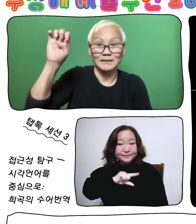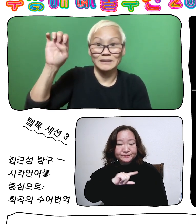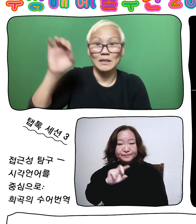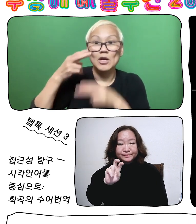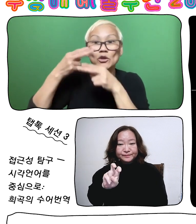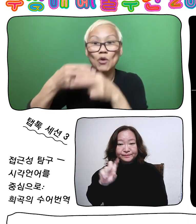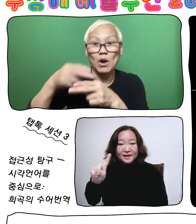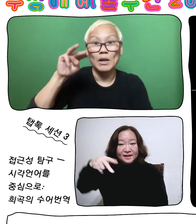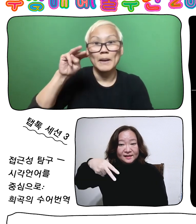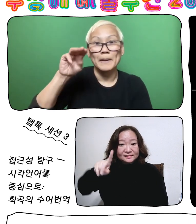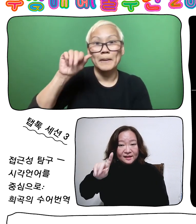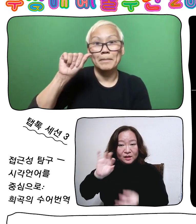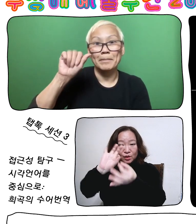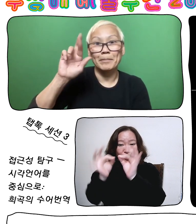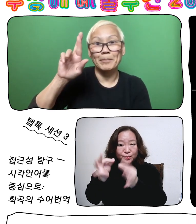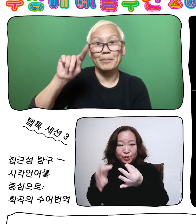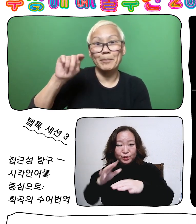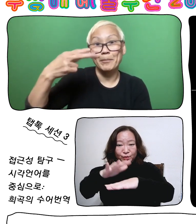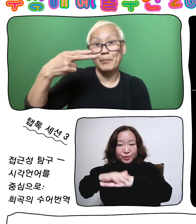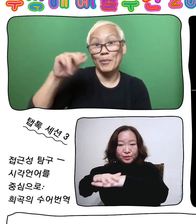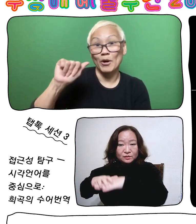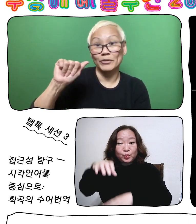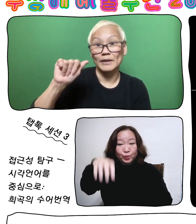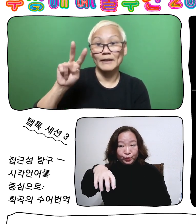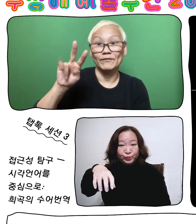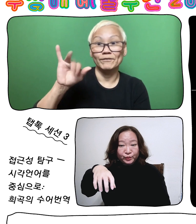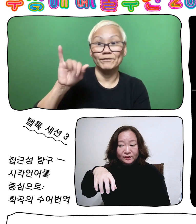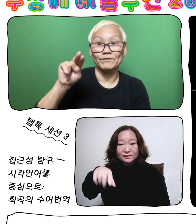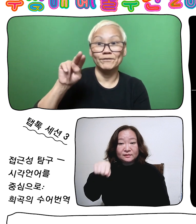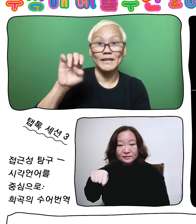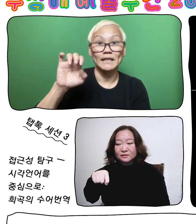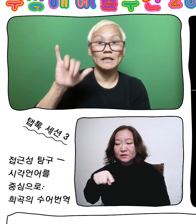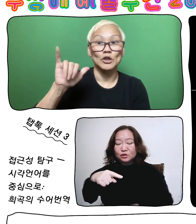처음으로 도착한 곳이 바로 마사 비냐드인데요.